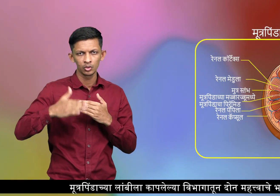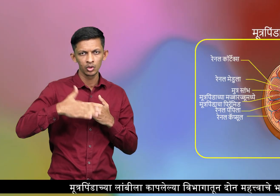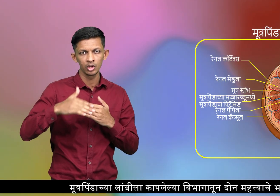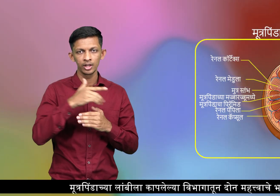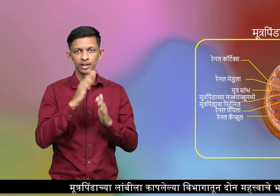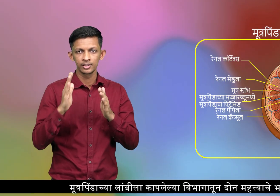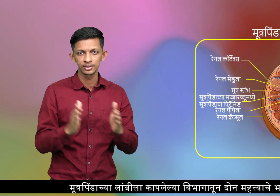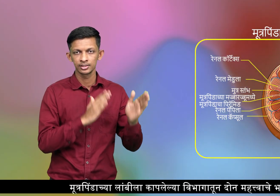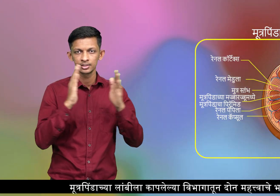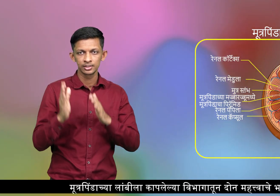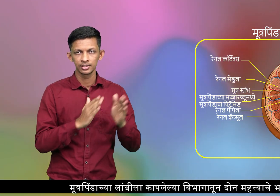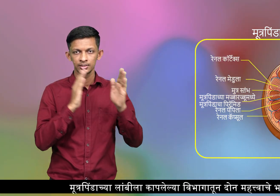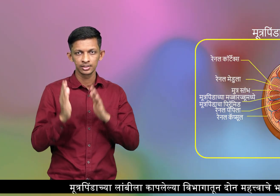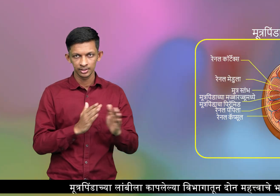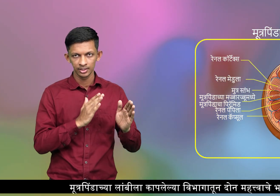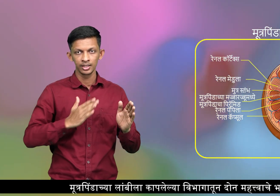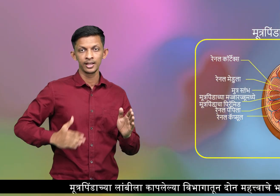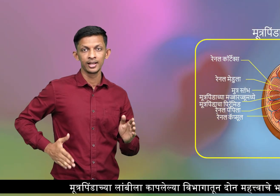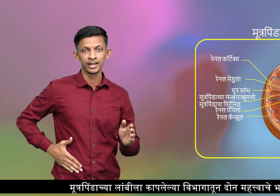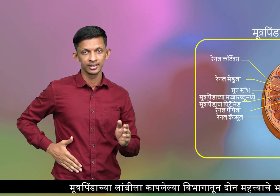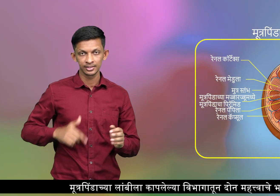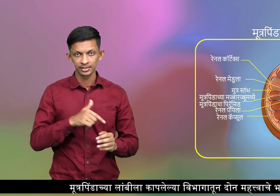कापलेल्या विभागातून दोन महत्त्वाचे भाग दिसतात.